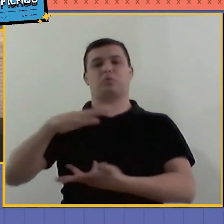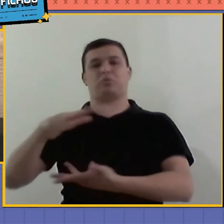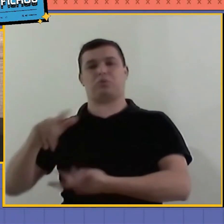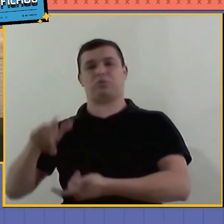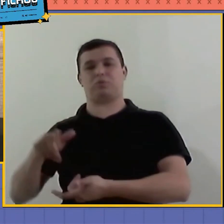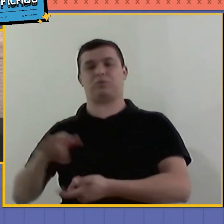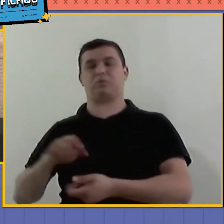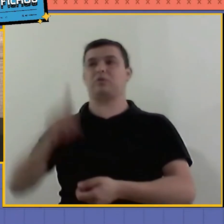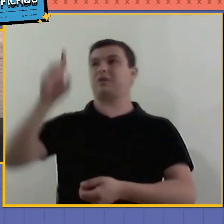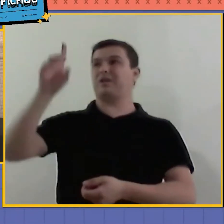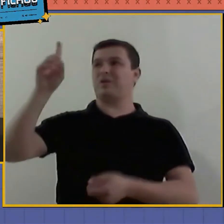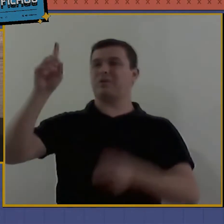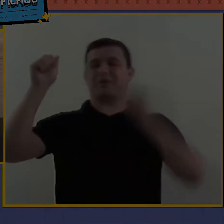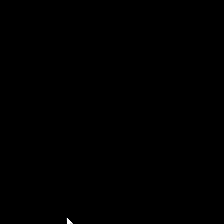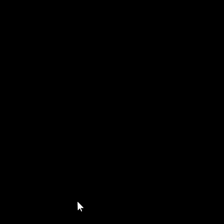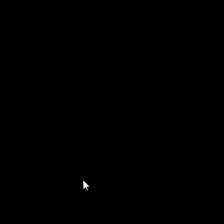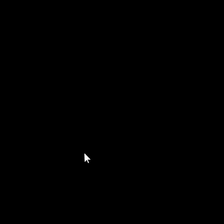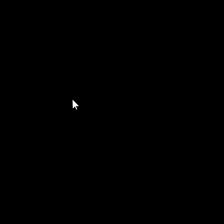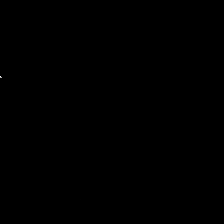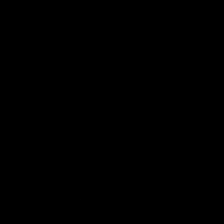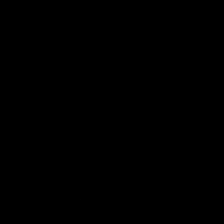todos vocês amém